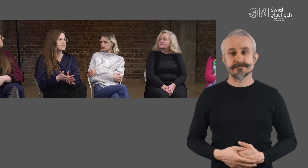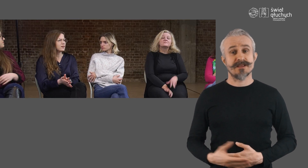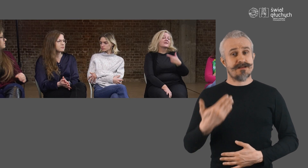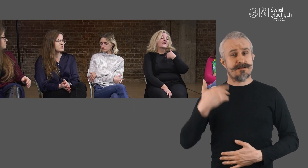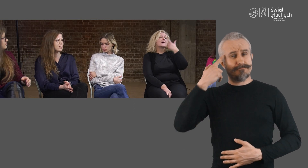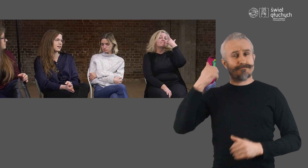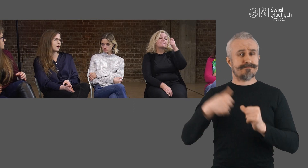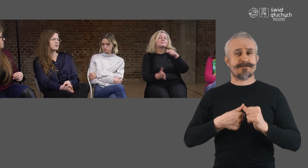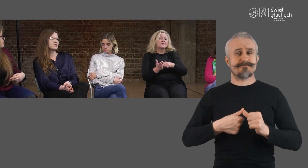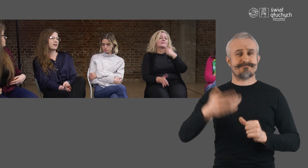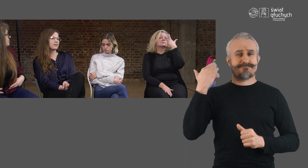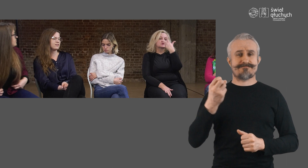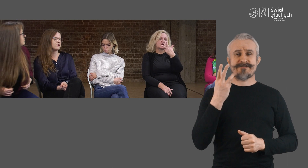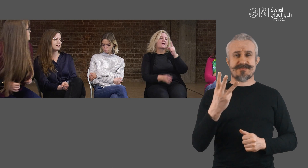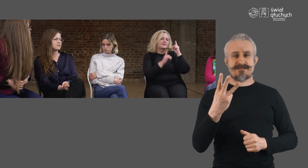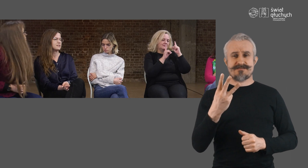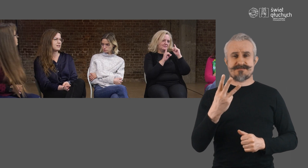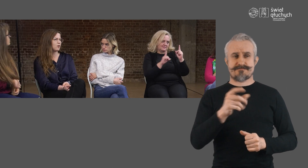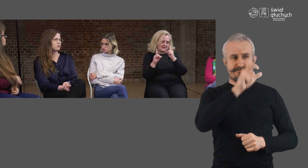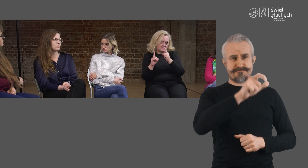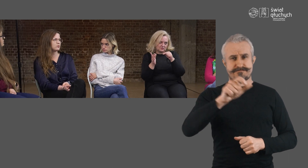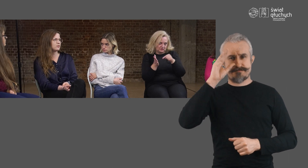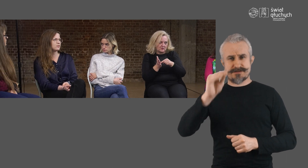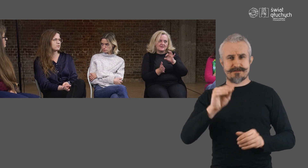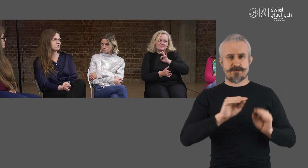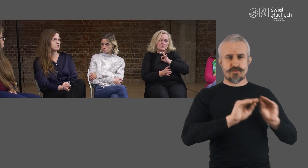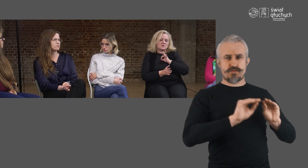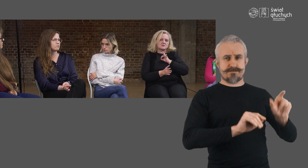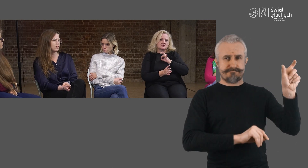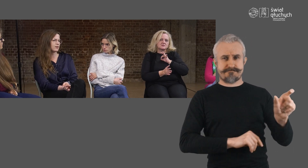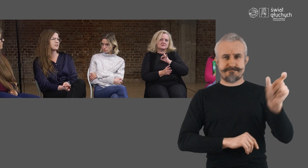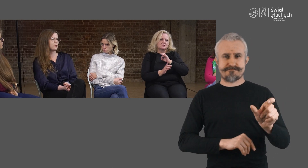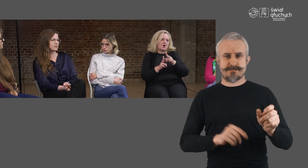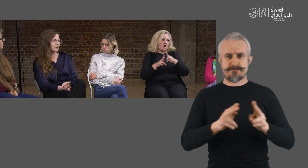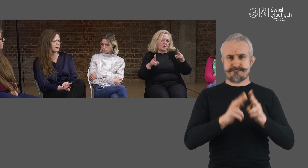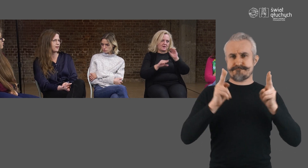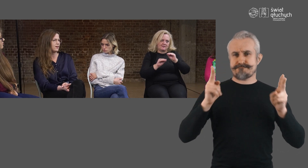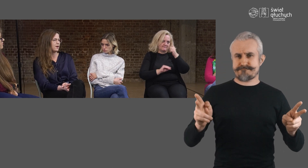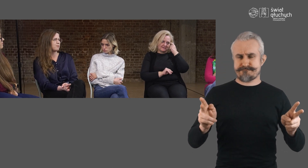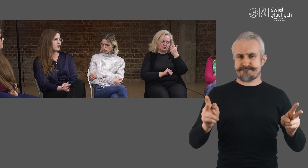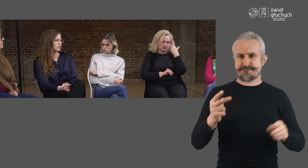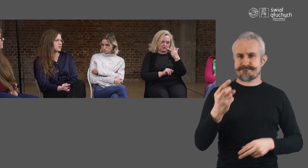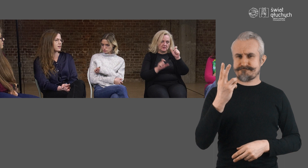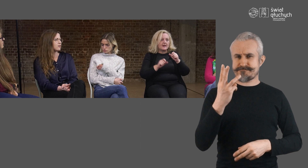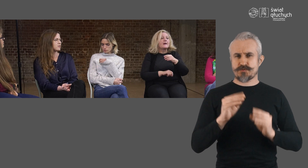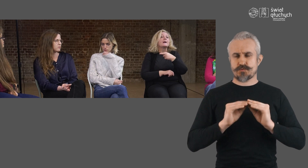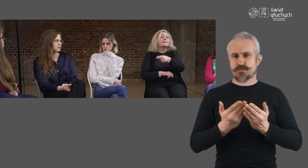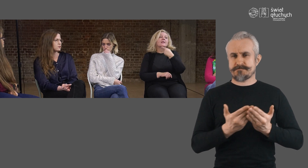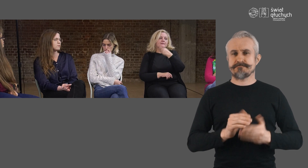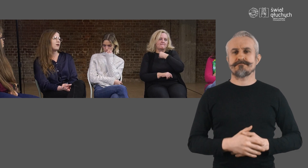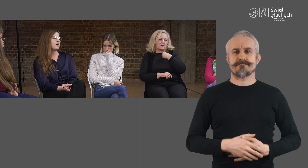Ja pamiętam 3 nauczycieli przez cały mój okres edukacyjny. Pani od